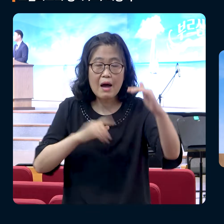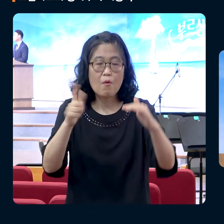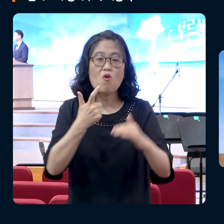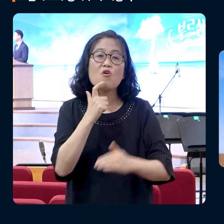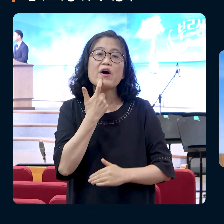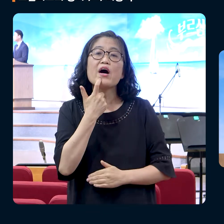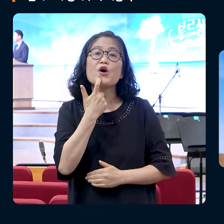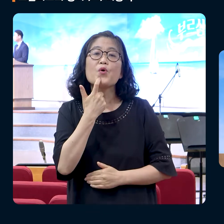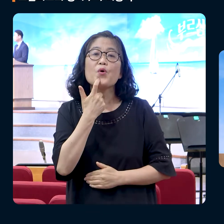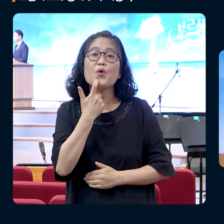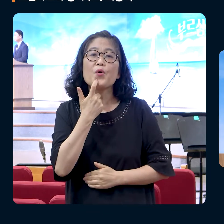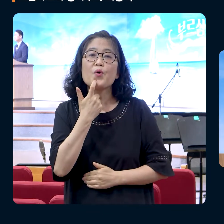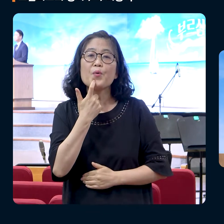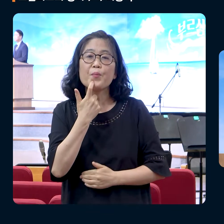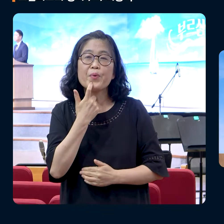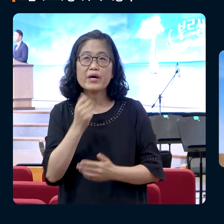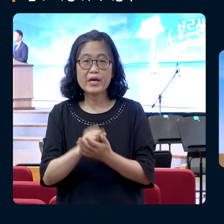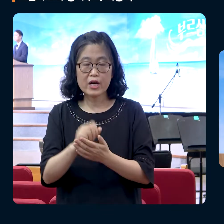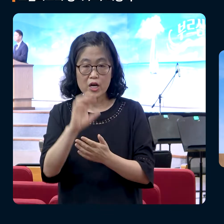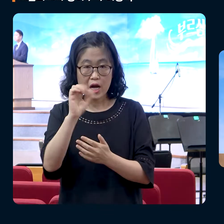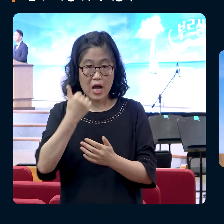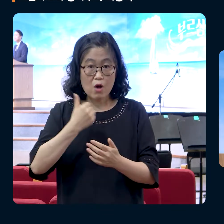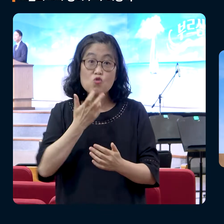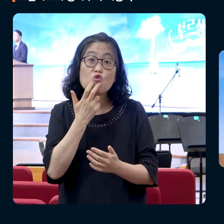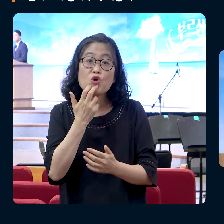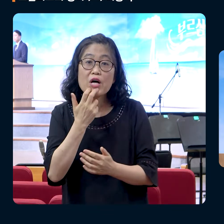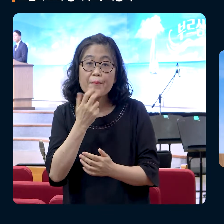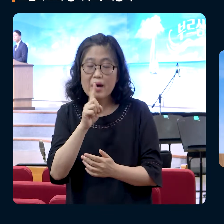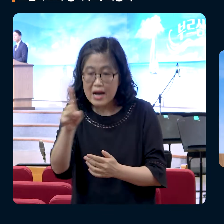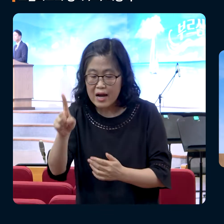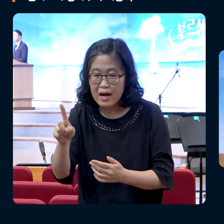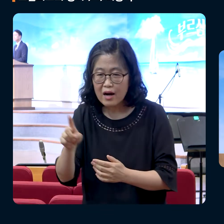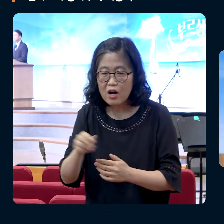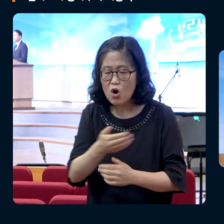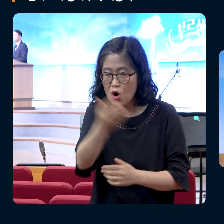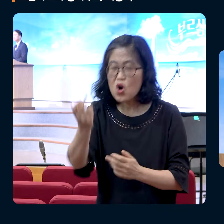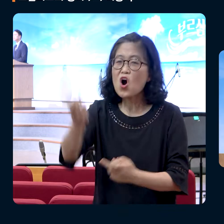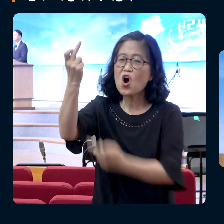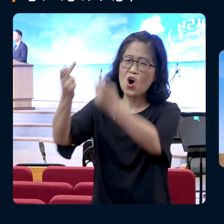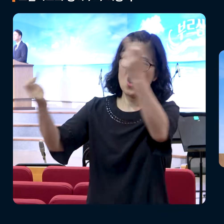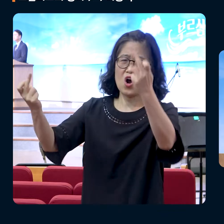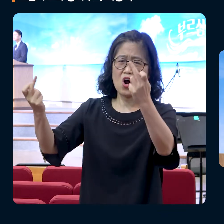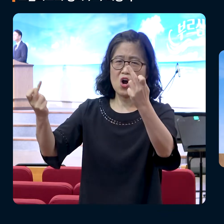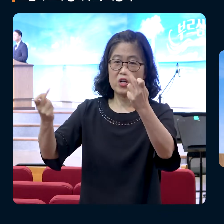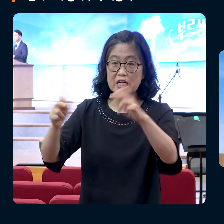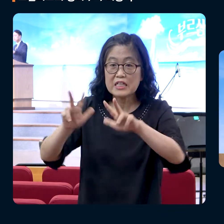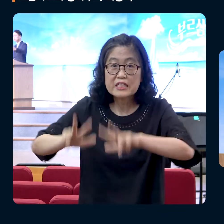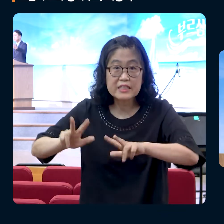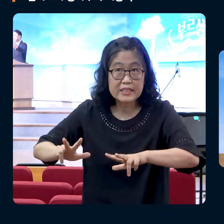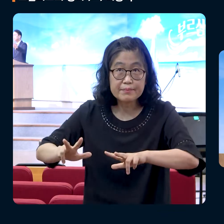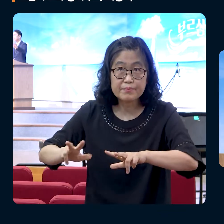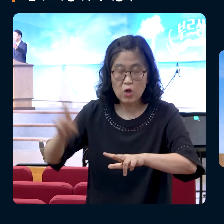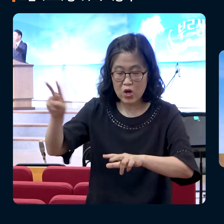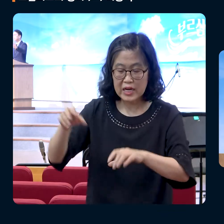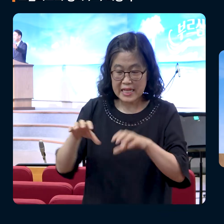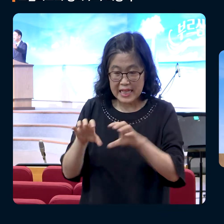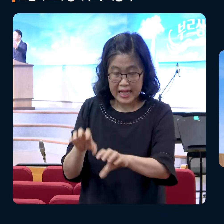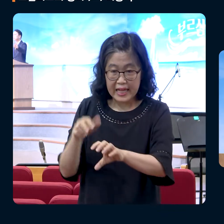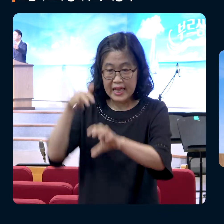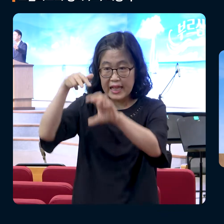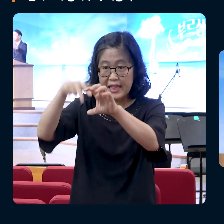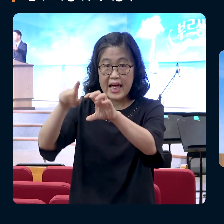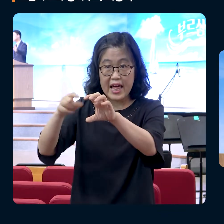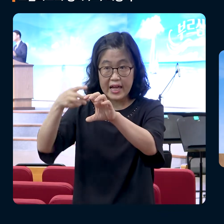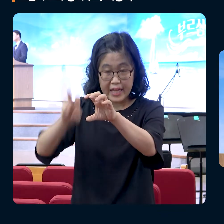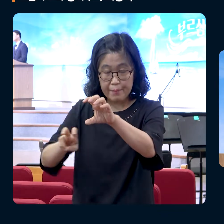야곱이 요셉에게 이렇게 얘기합니다. 요셉아, 요셉아, 너희 형들이 지금 저기 세겜 땅에 가서